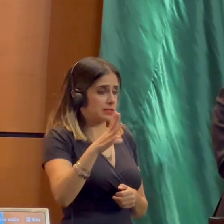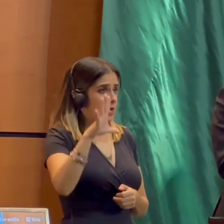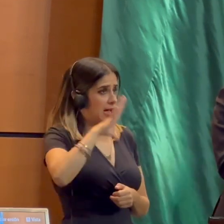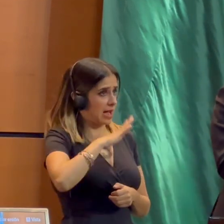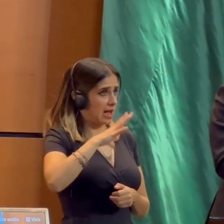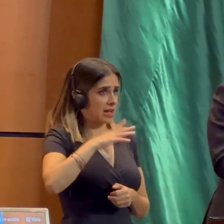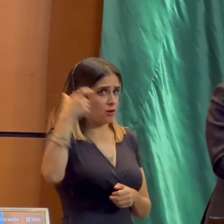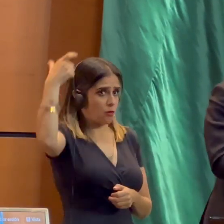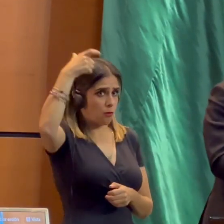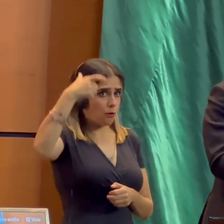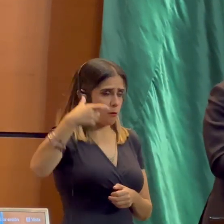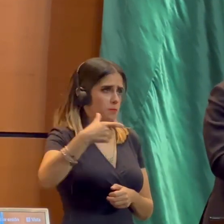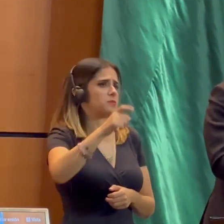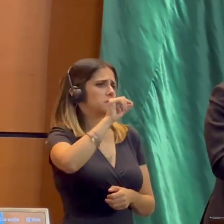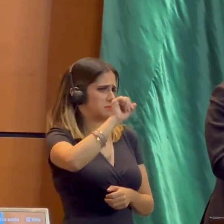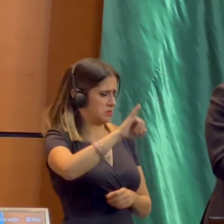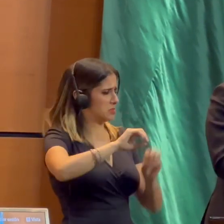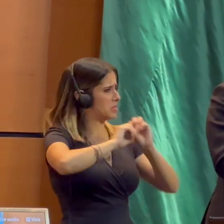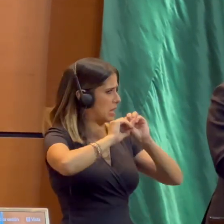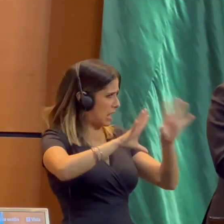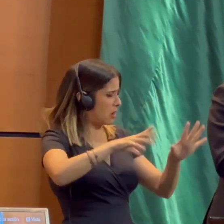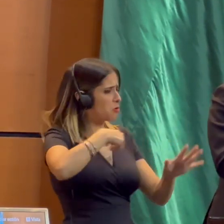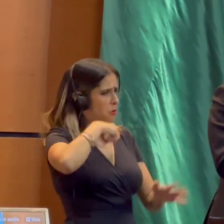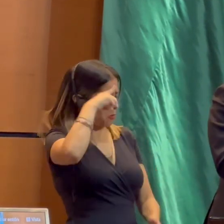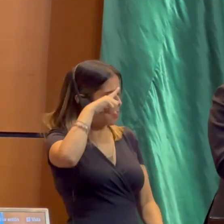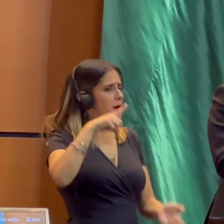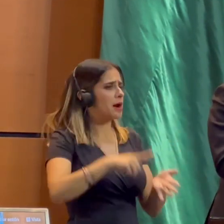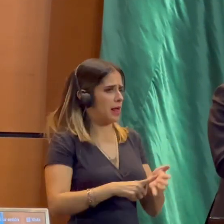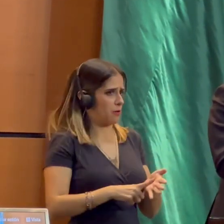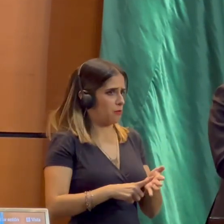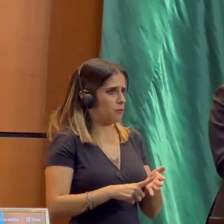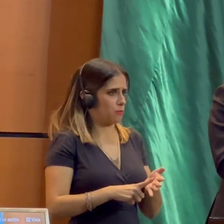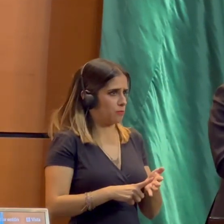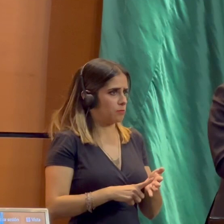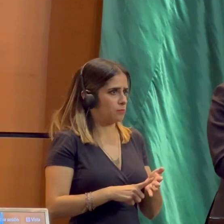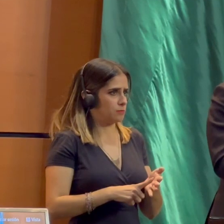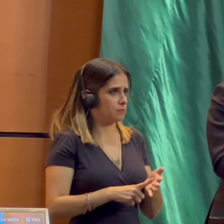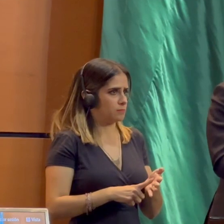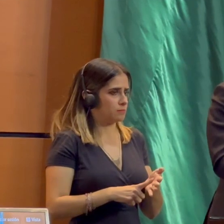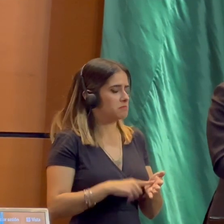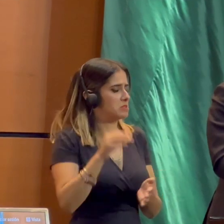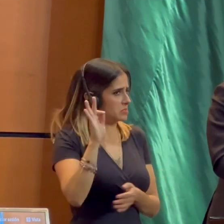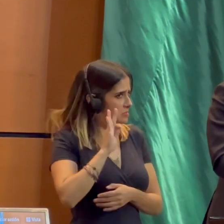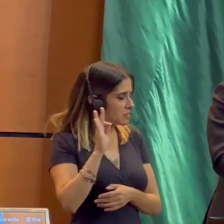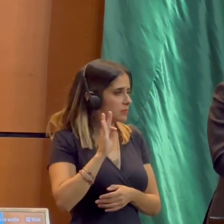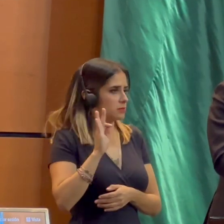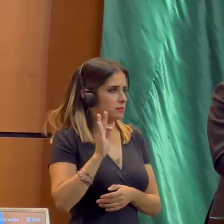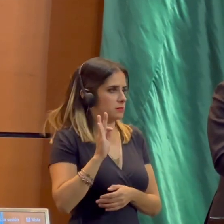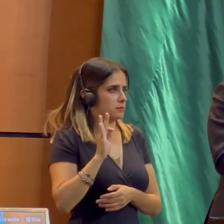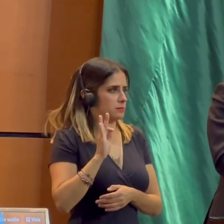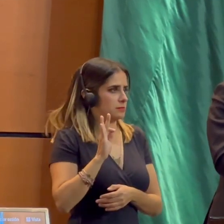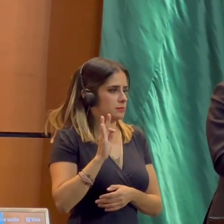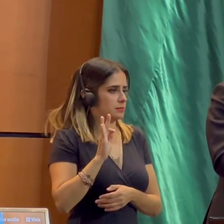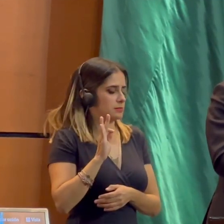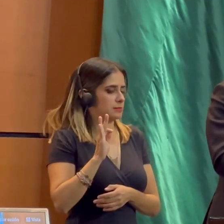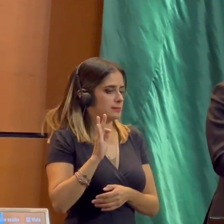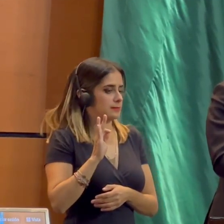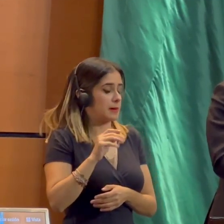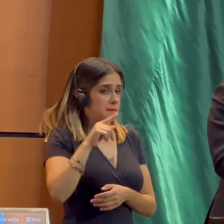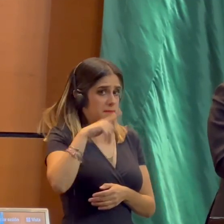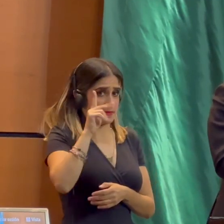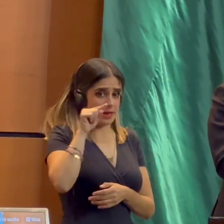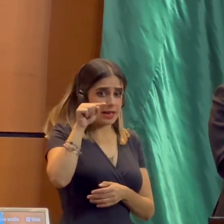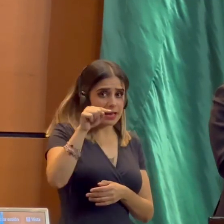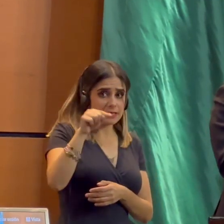しかしそのような証拠を私は手にしていません。 UFO が宇宙人の乗り物